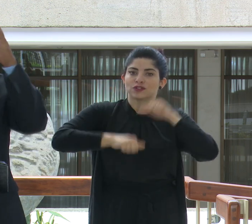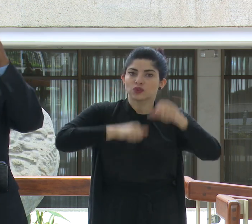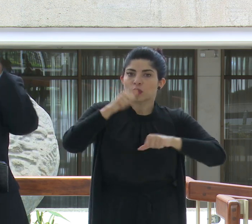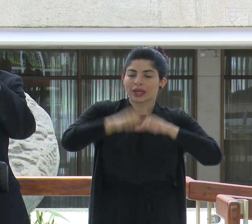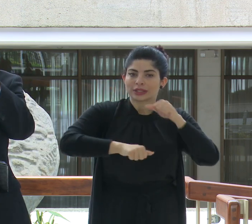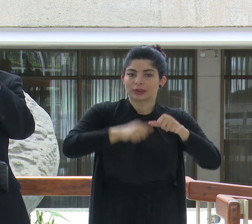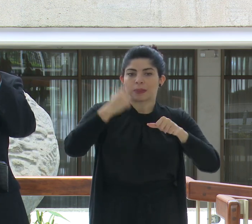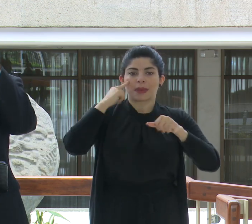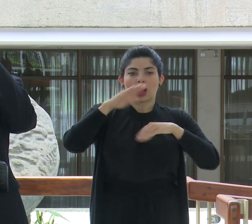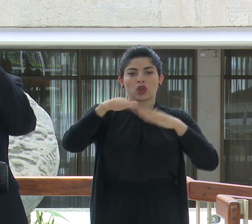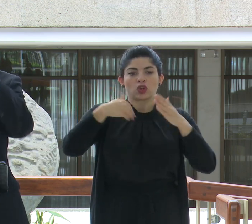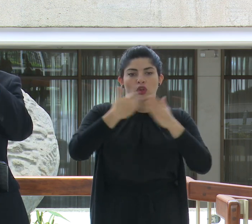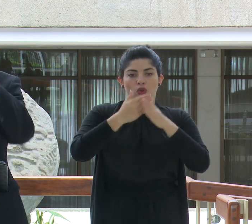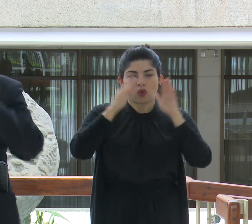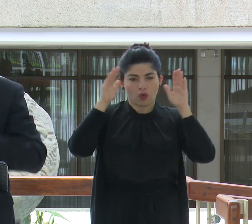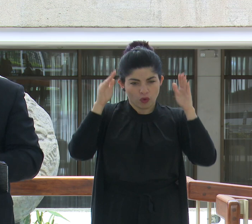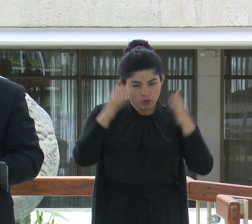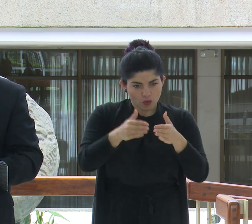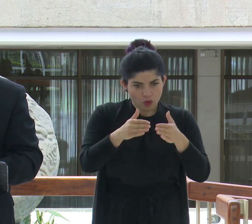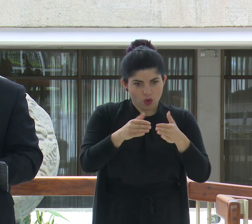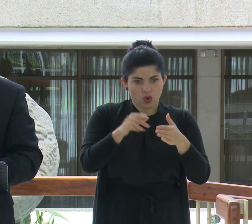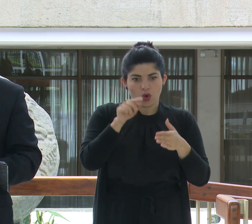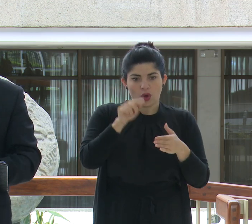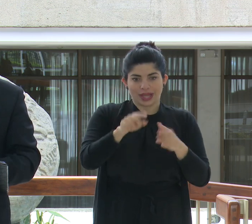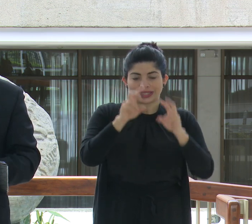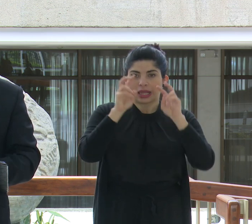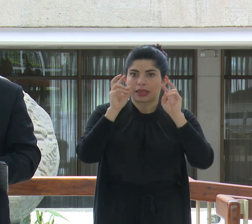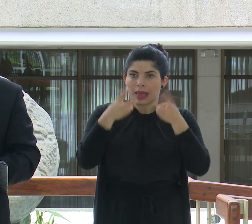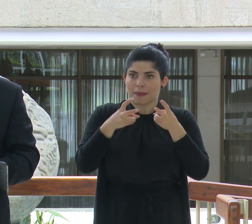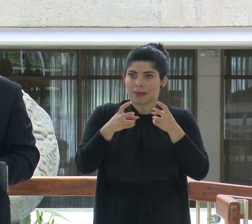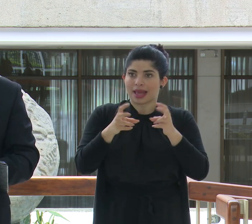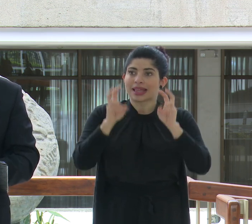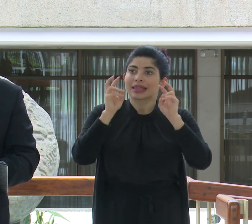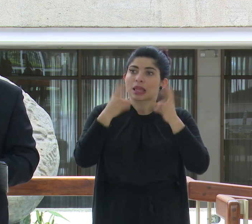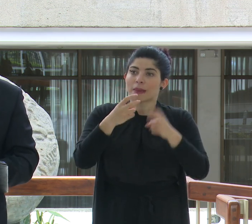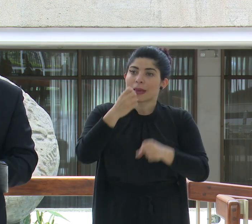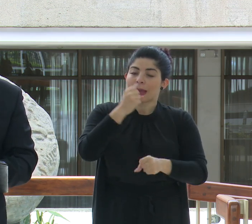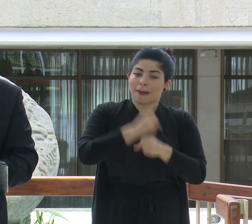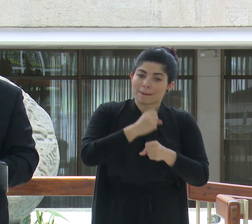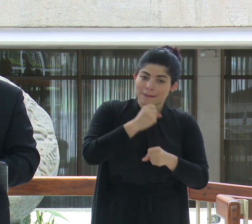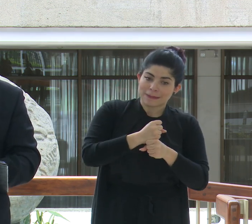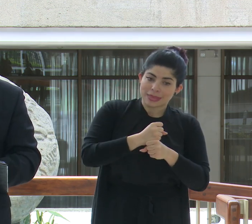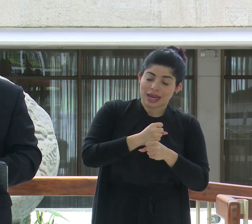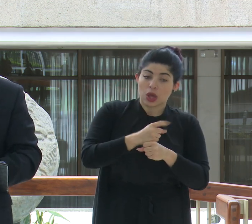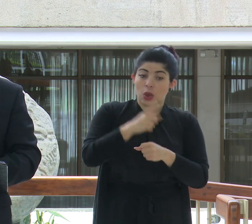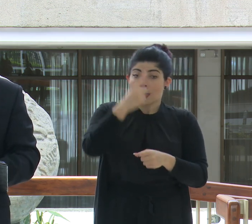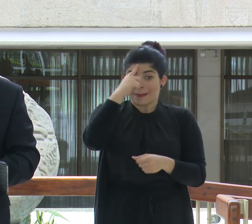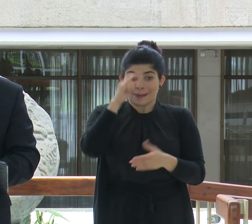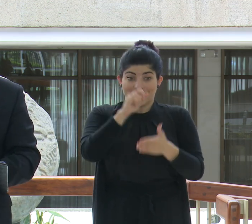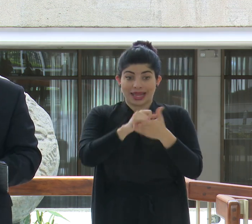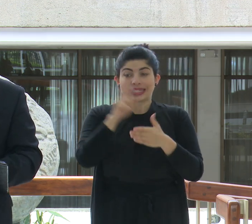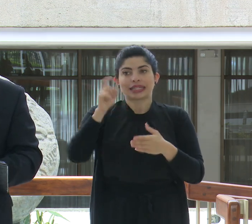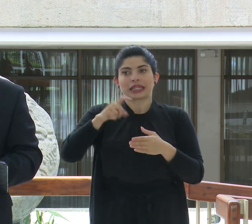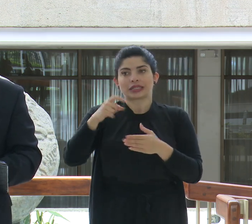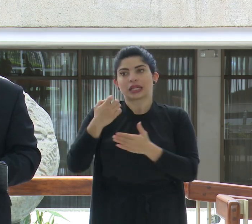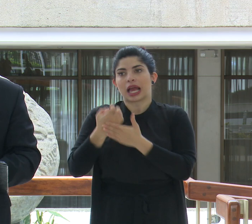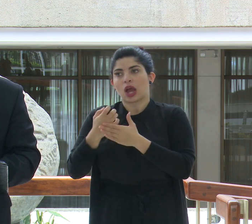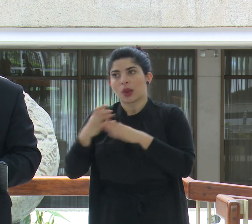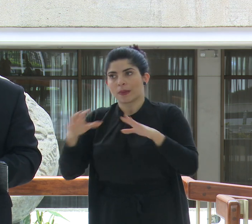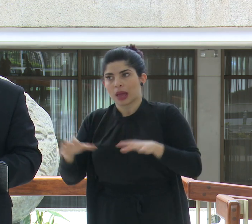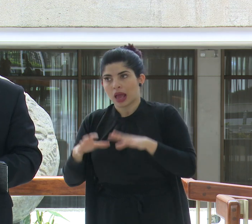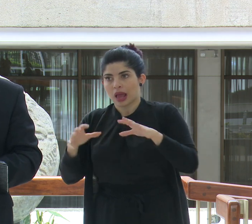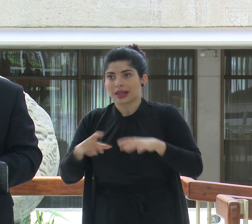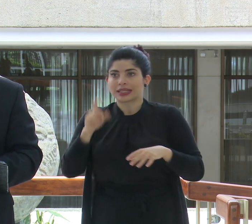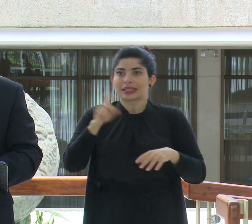para enfocarnos en ese tema, el tema del empleo. Para eso tenemos que activar la economía, hacer